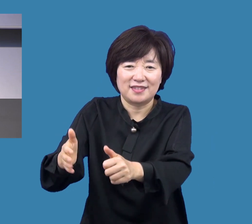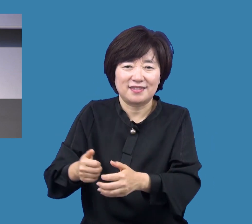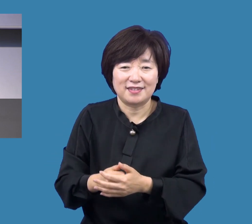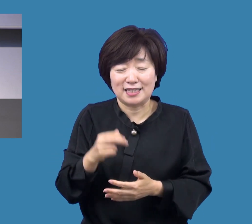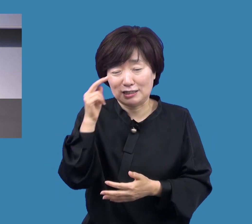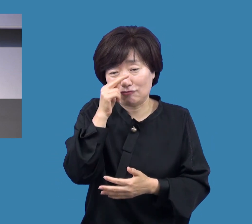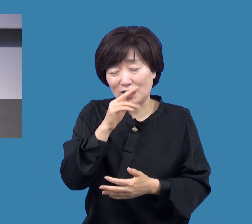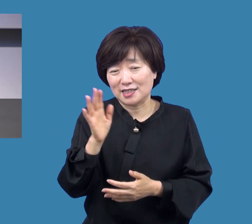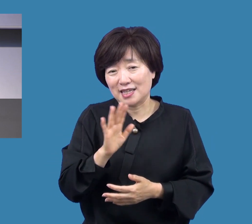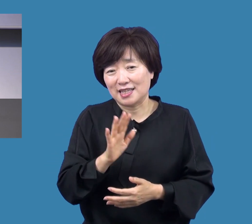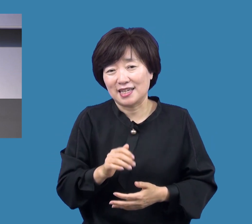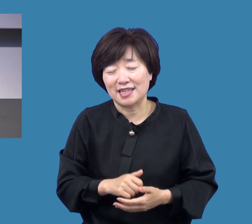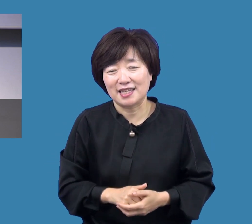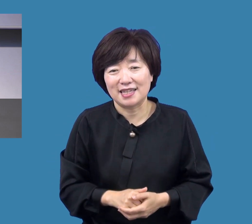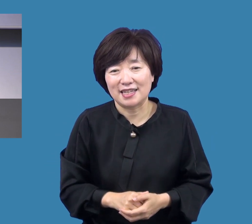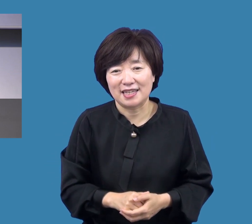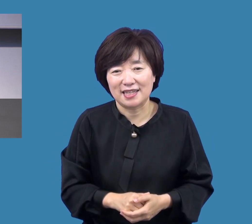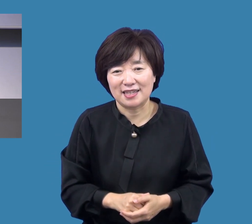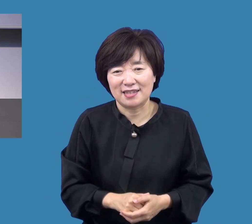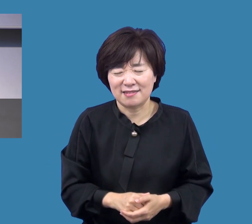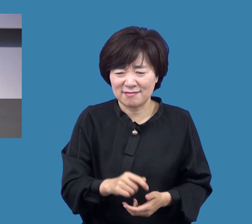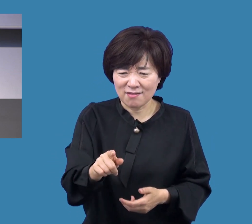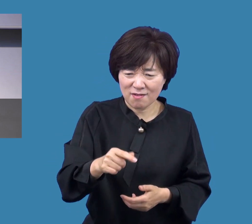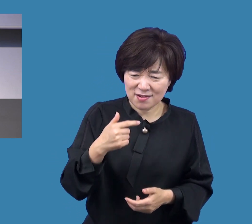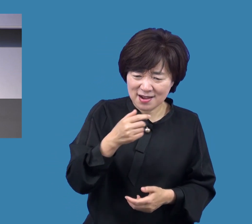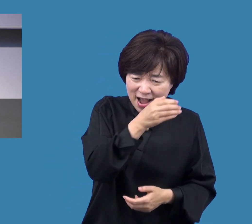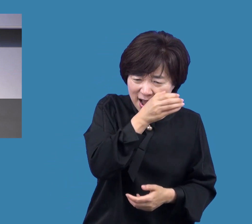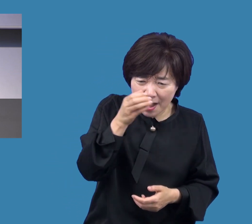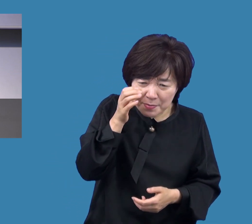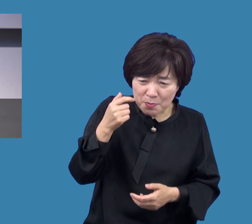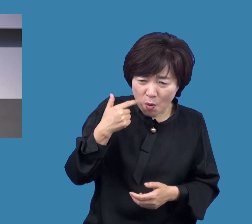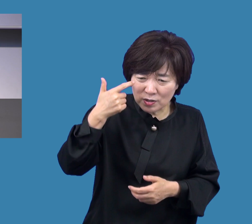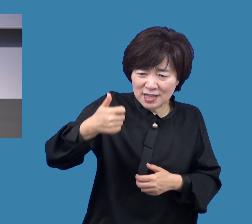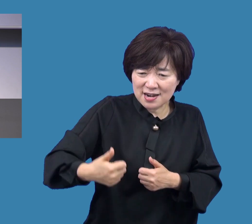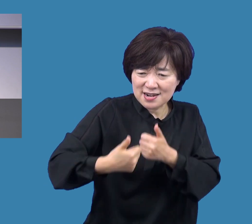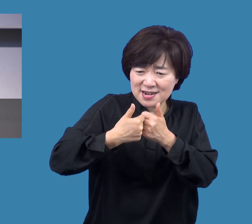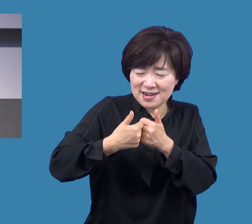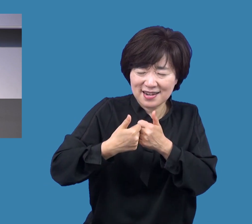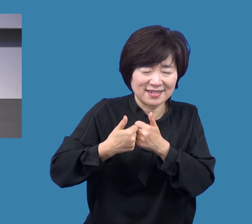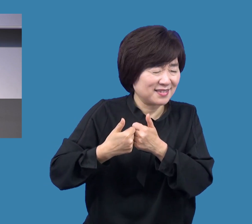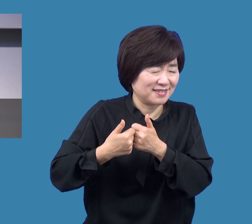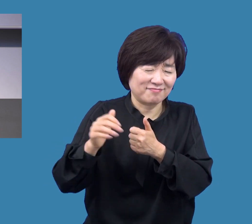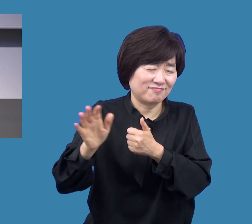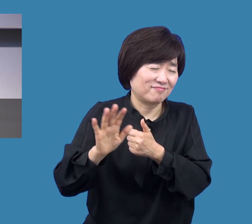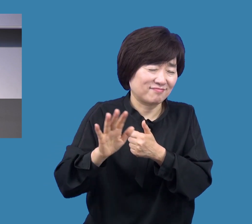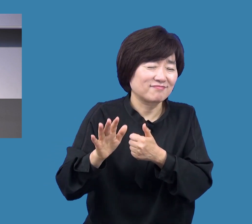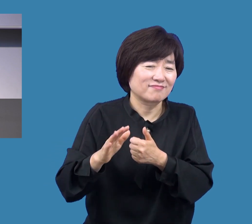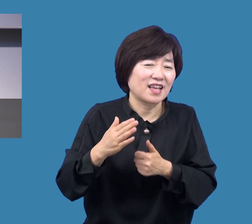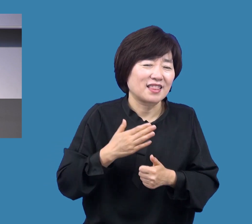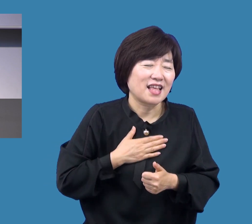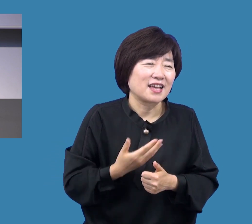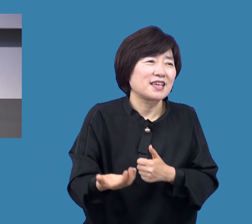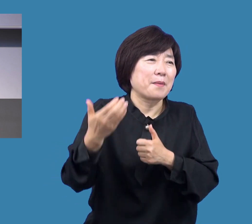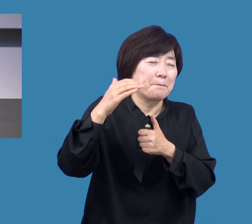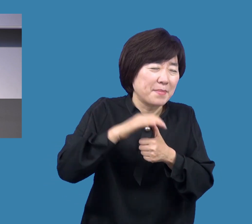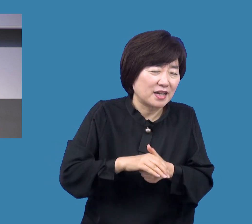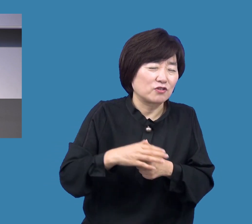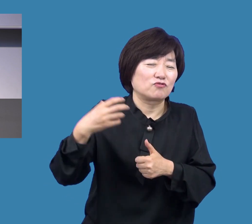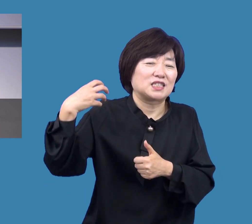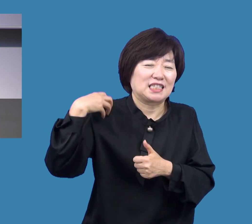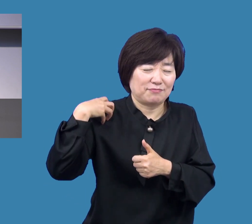이유는 없어요. 네가 어디 목사를 이럴 생각도 전혀 없어. 그냥 저에게 주신 직분이 목사인